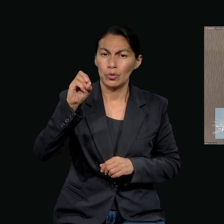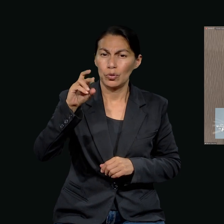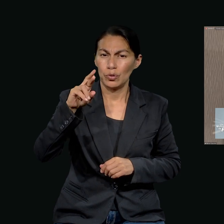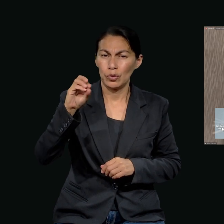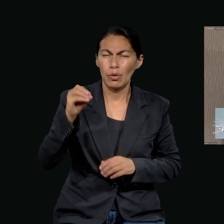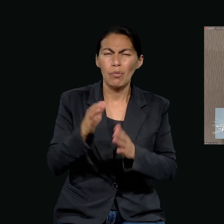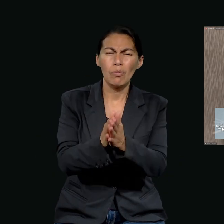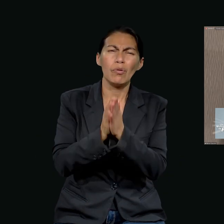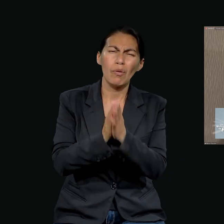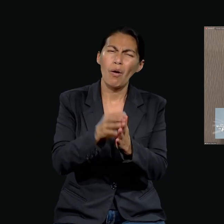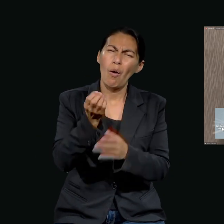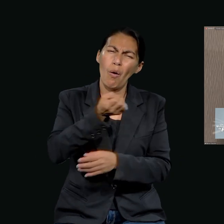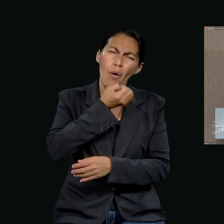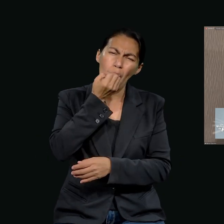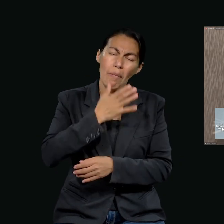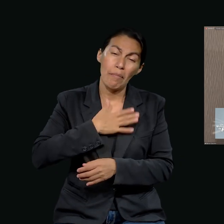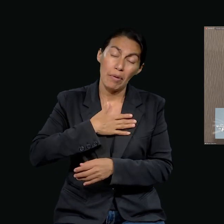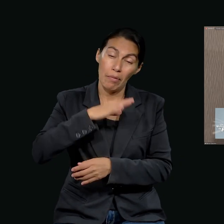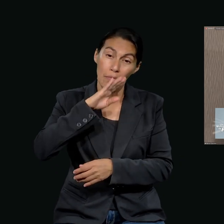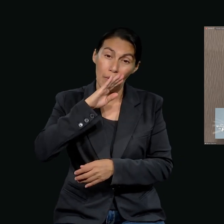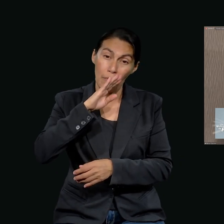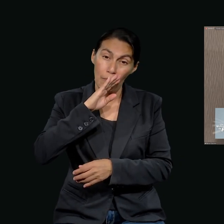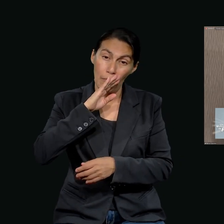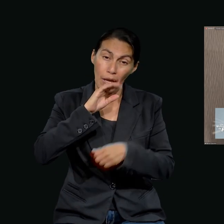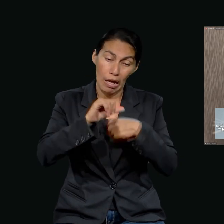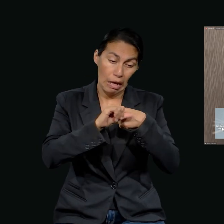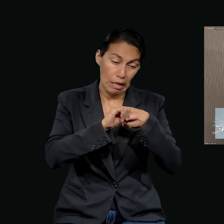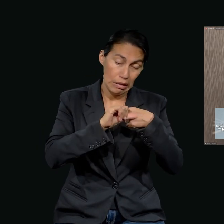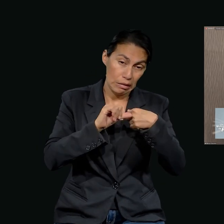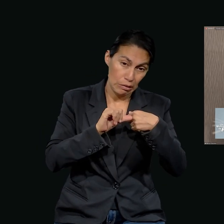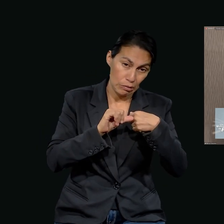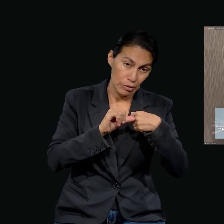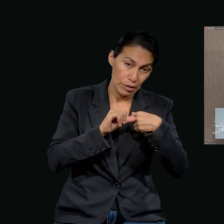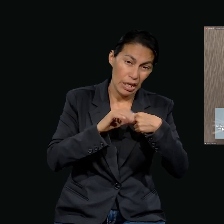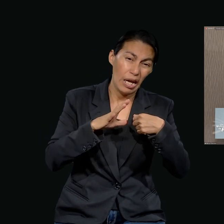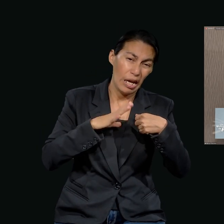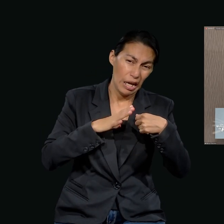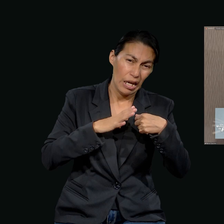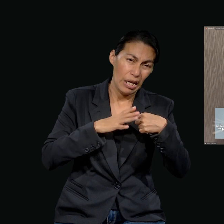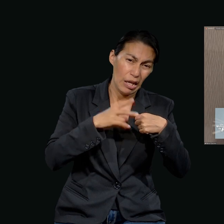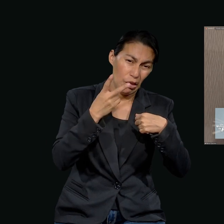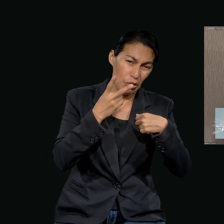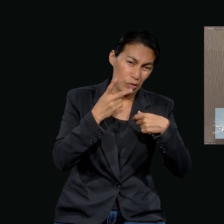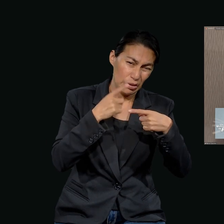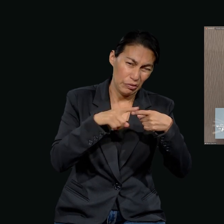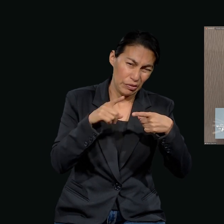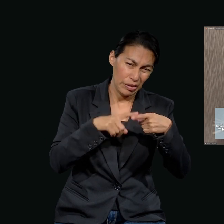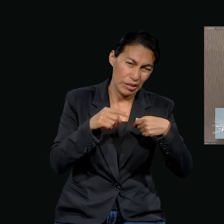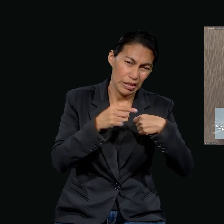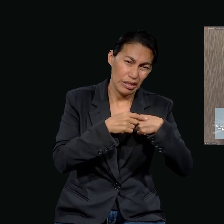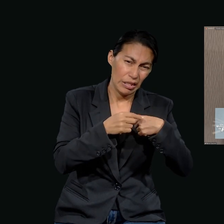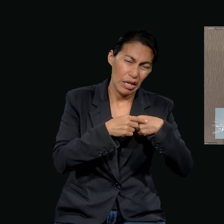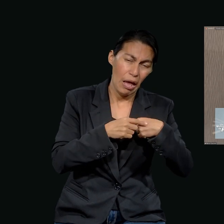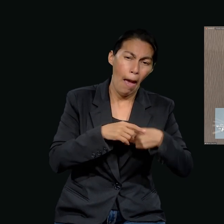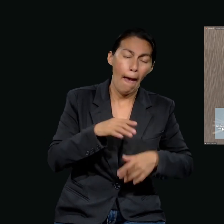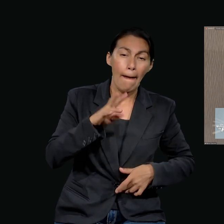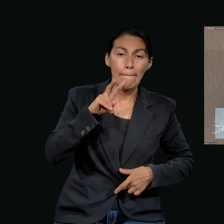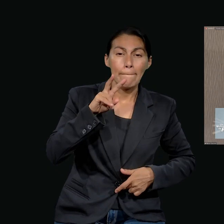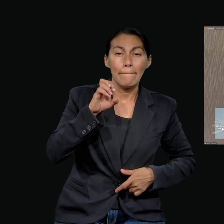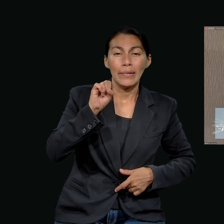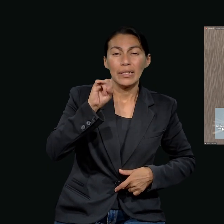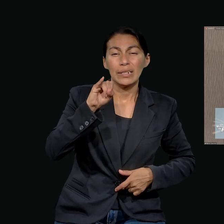conceda También las peticiones De su corazón Amén Maravilloso Fermín Osorio